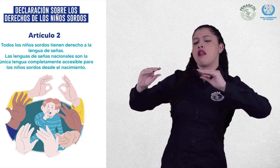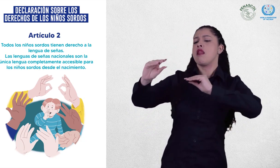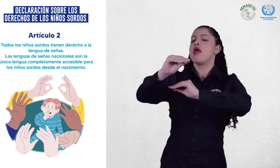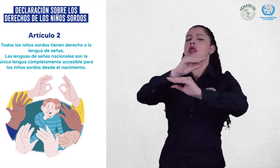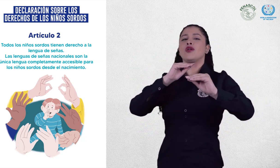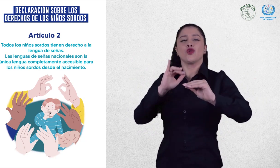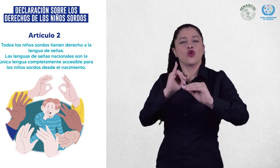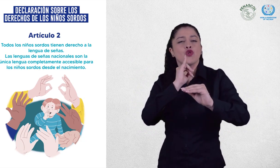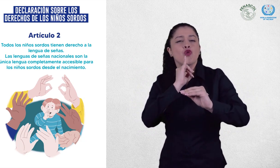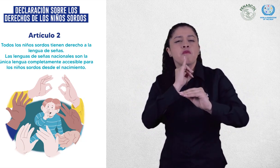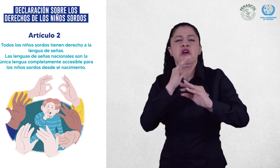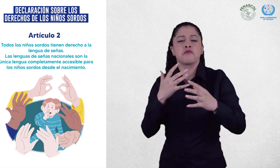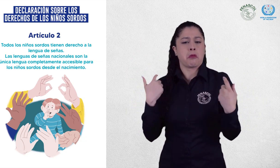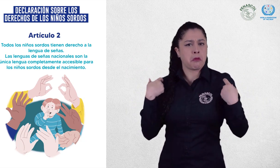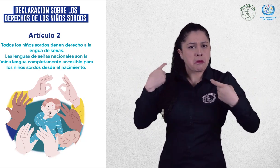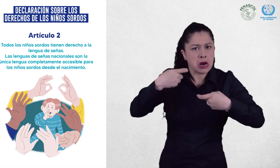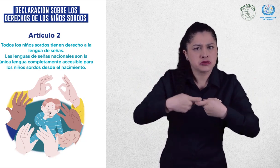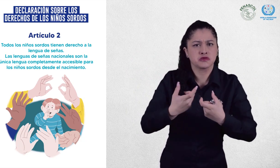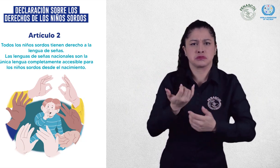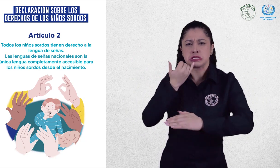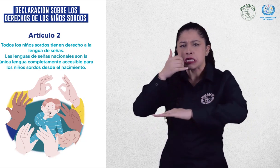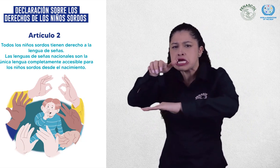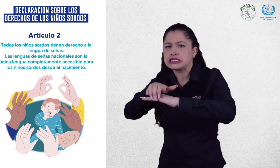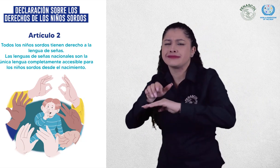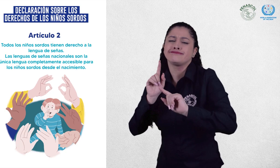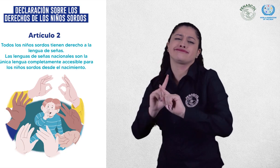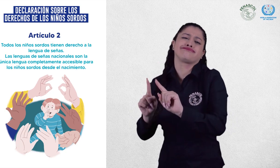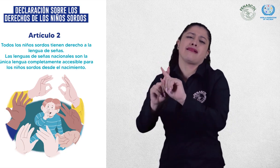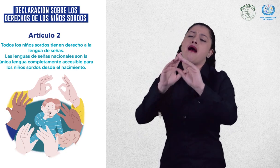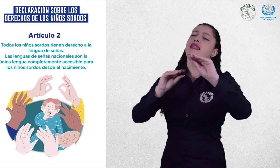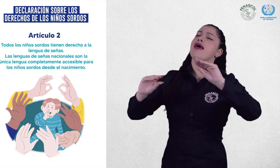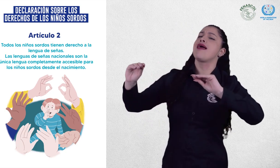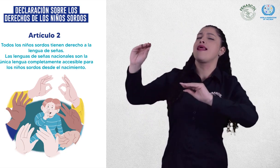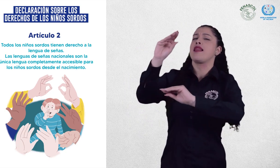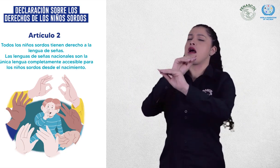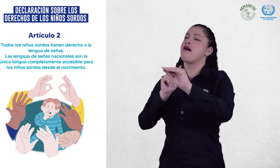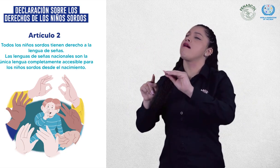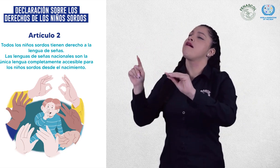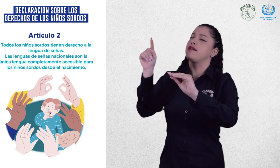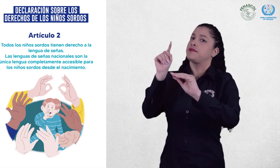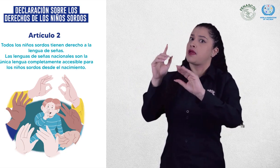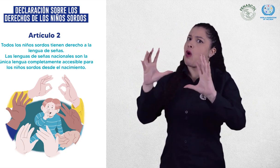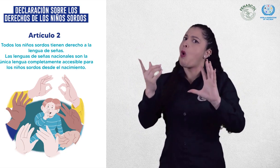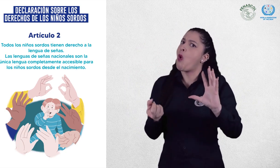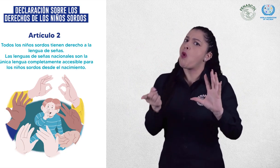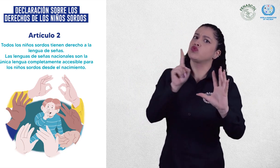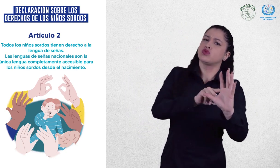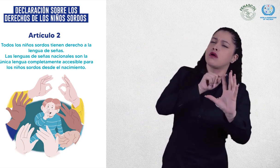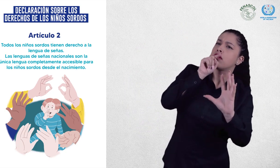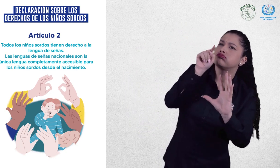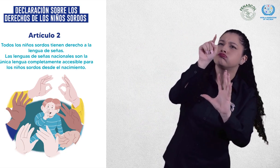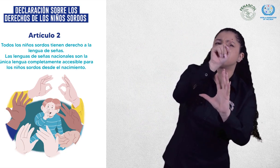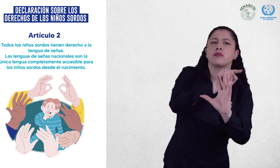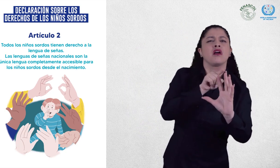Todos los niños sordos tienen derecho a la lengua de señas. Las lenguas de señas nacionales son la única